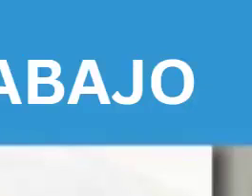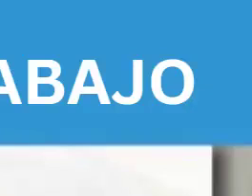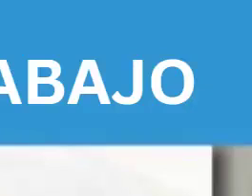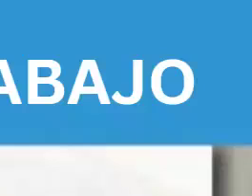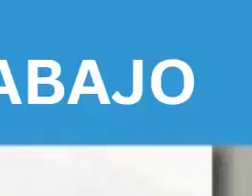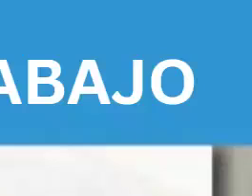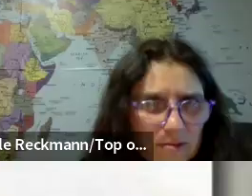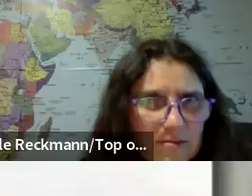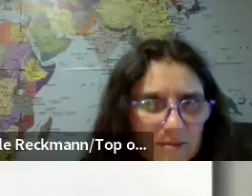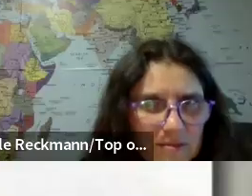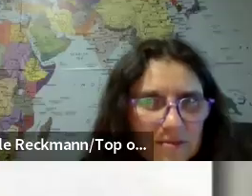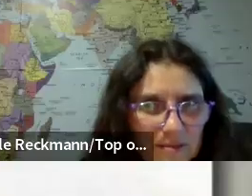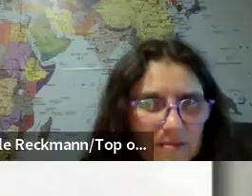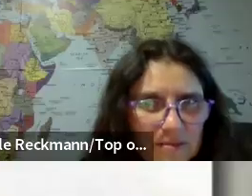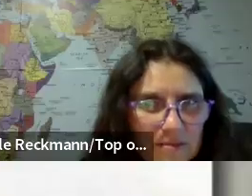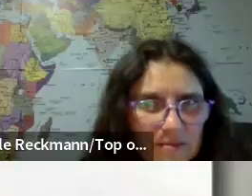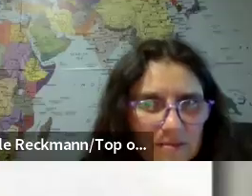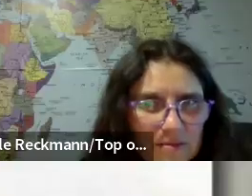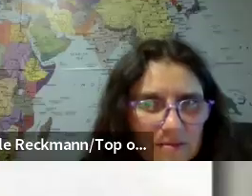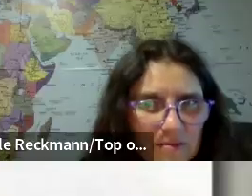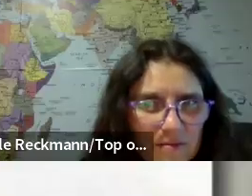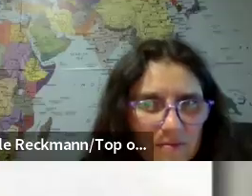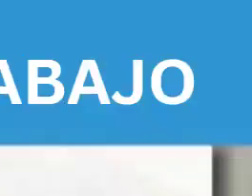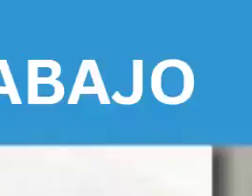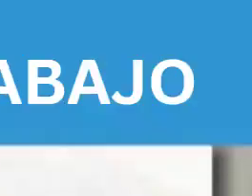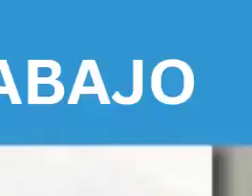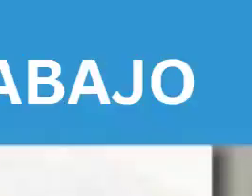Y las También, ¿no cosas es que están cierto? abajo igual son de poco alcance.